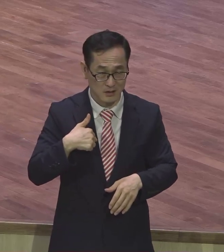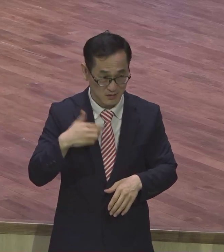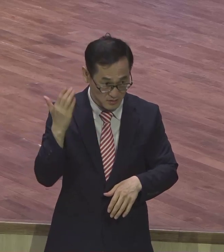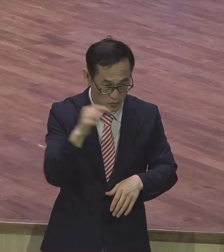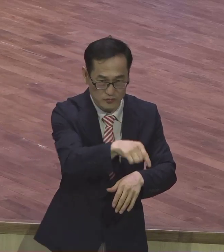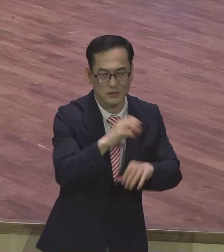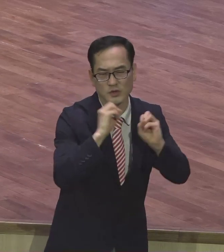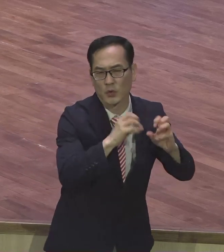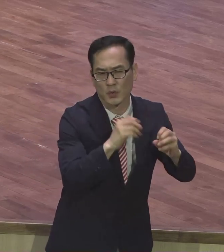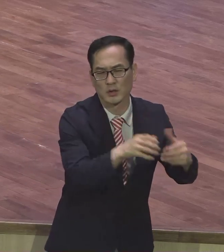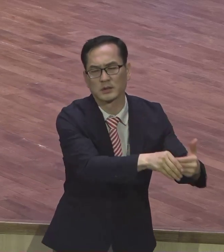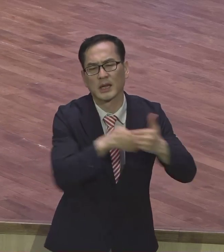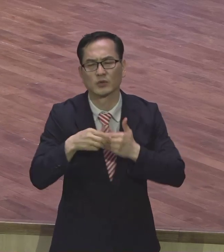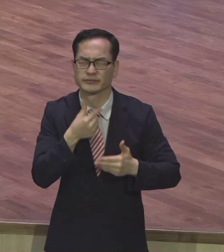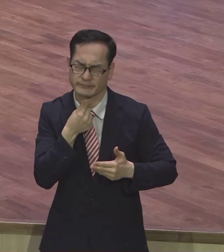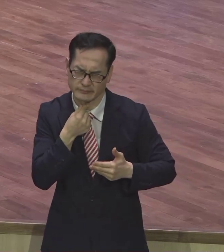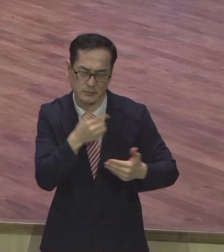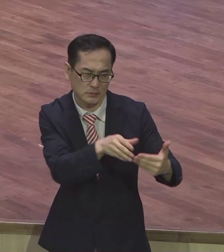사람이